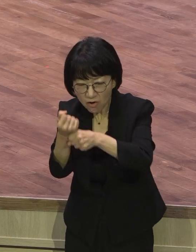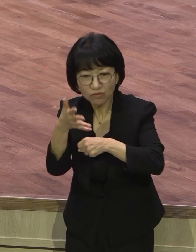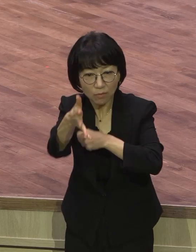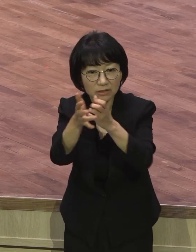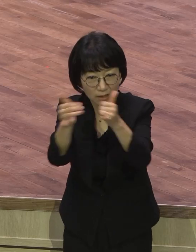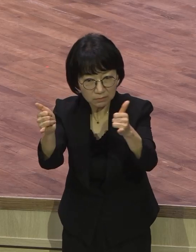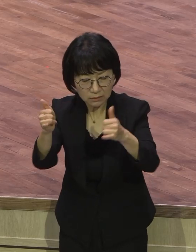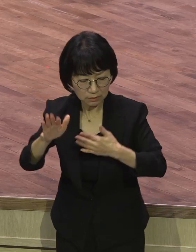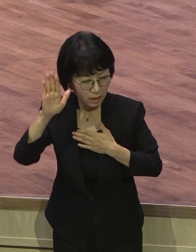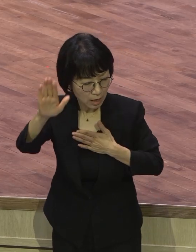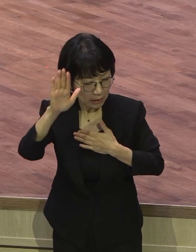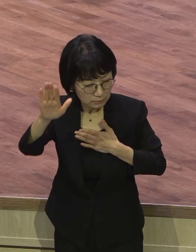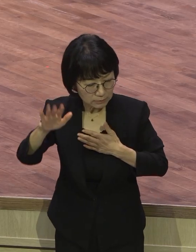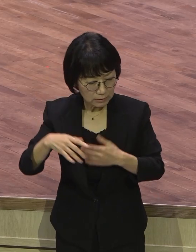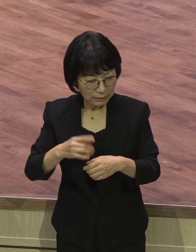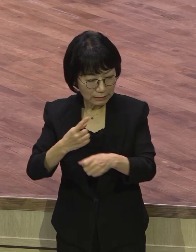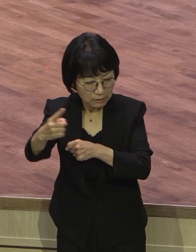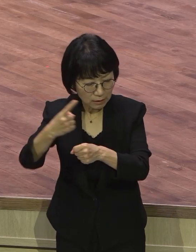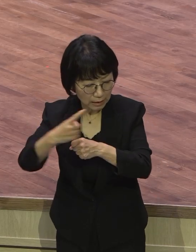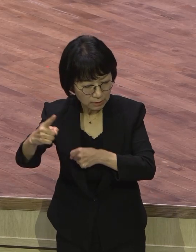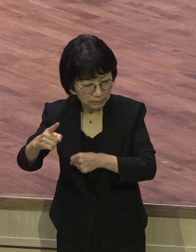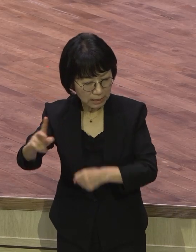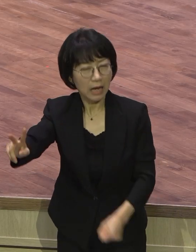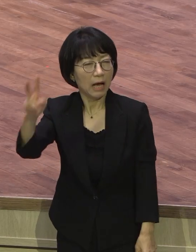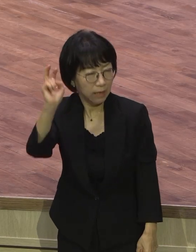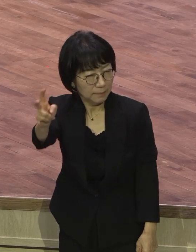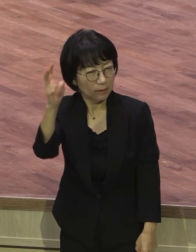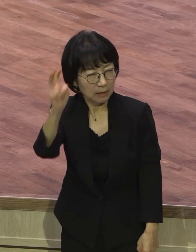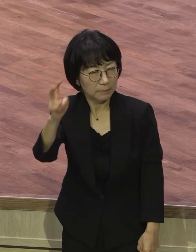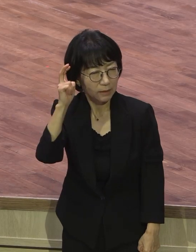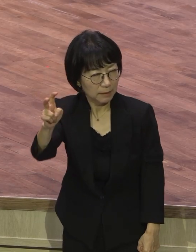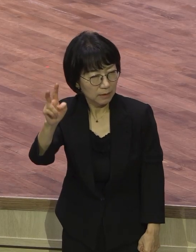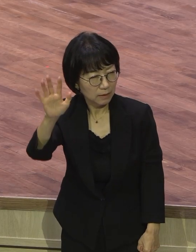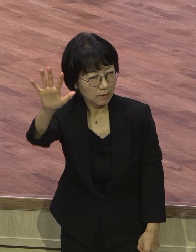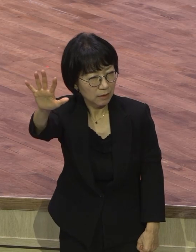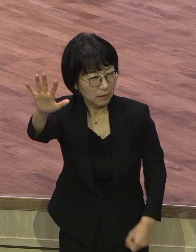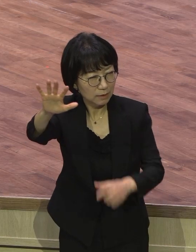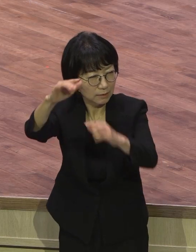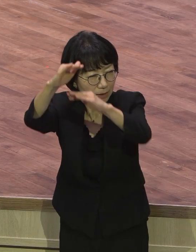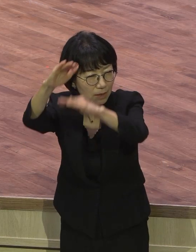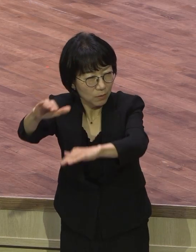코로나19 예상 시나리오 가운데 하나입니다.